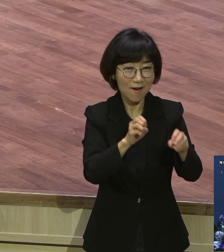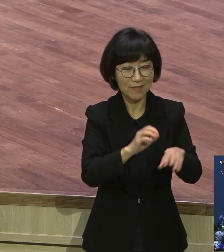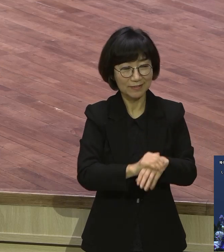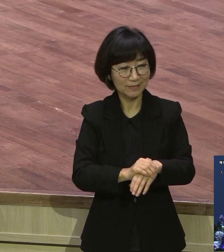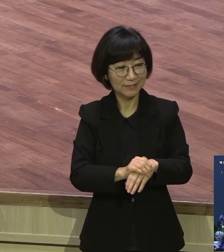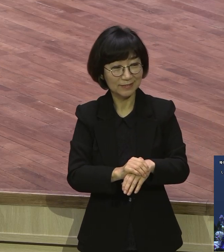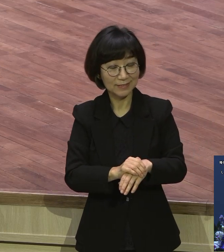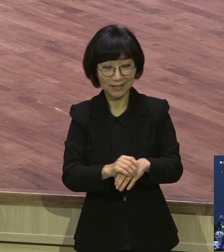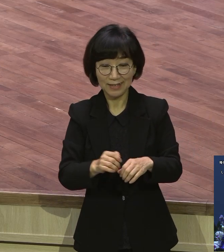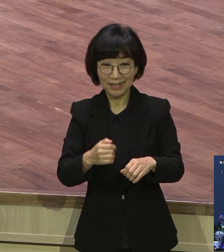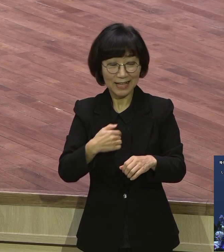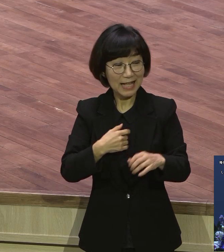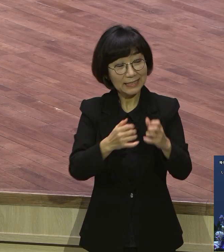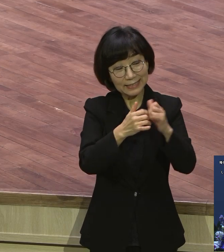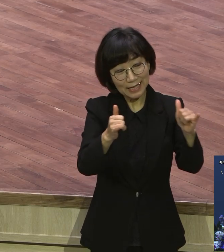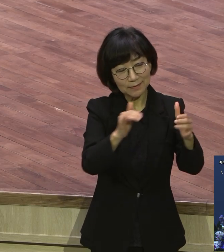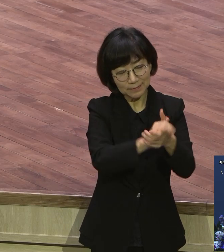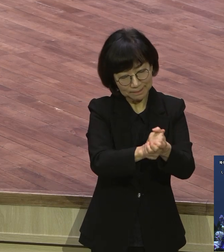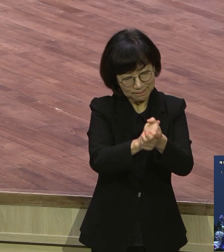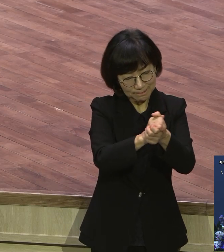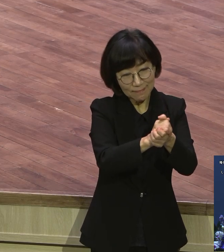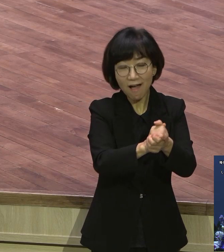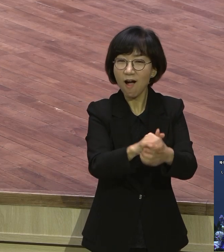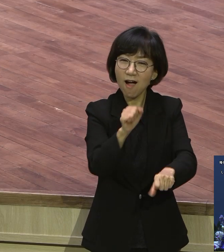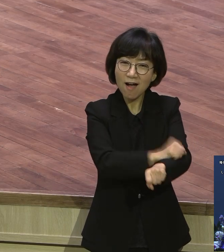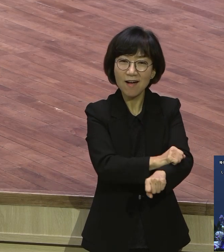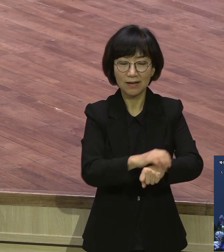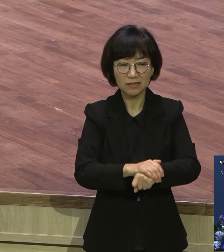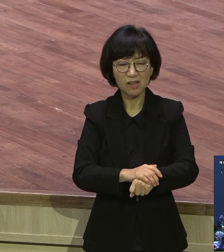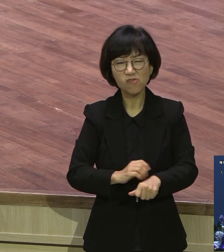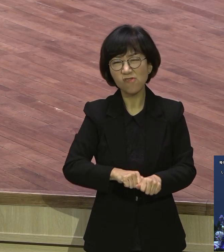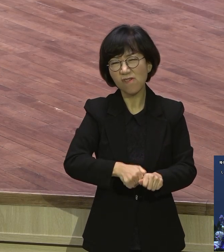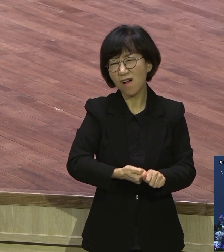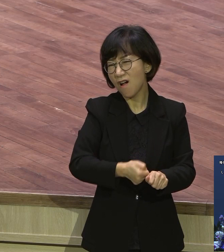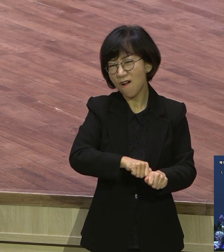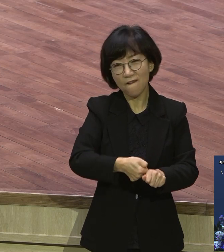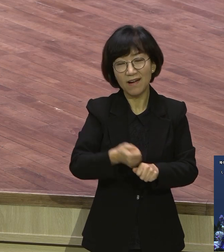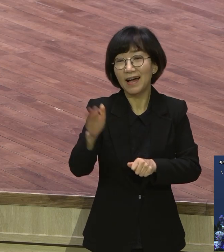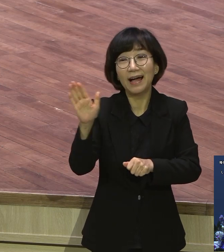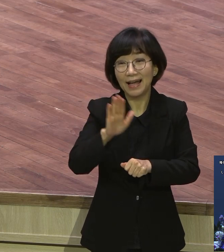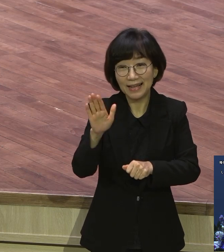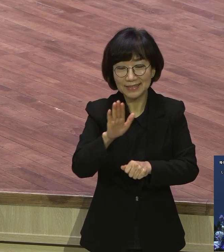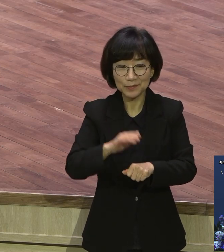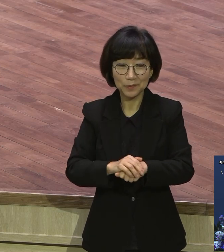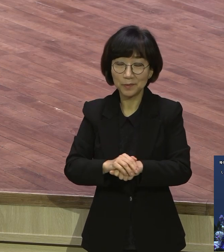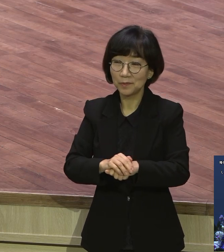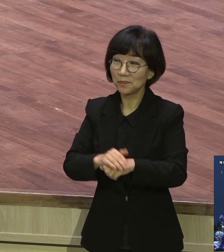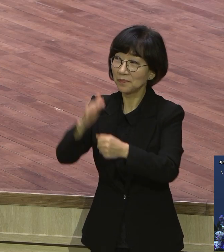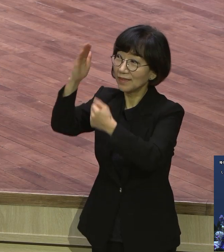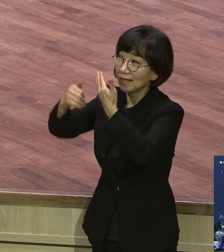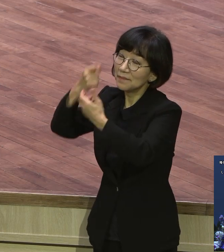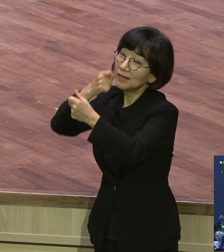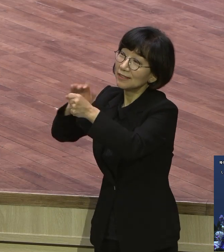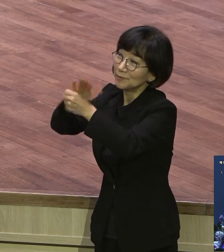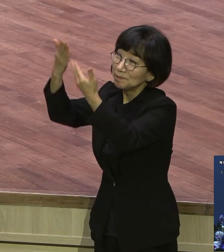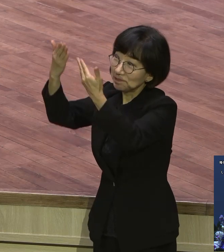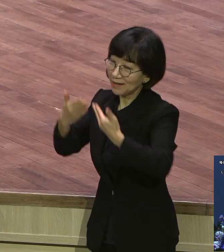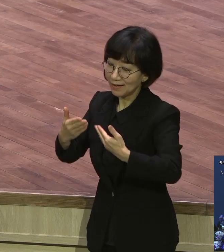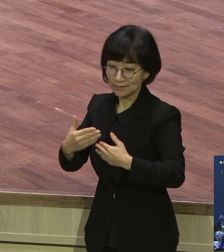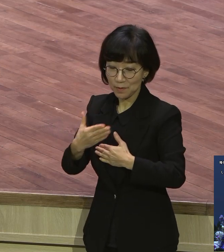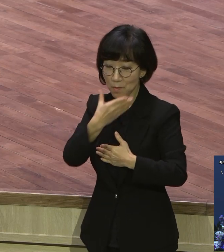좋아 인본주의 성계 아니에요 내가 희생해서가 아니에요 보금적인 체질이 되고 보금적인 시작을